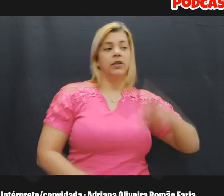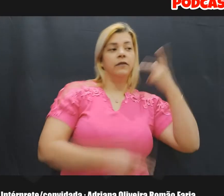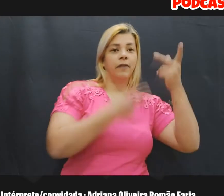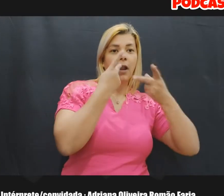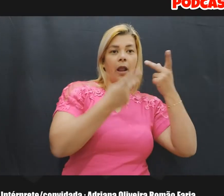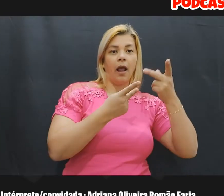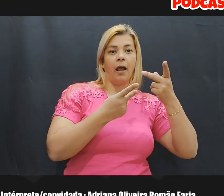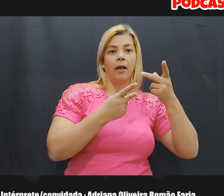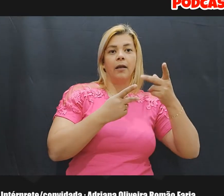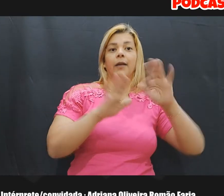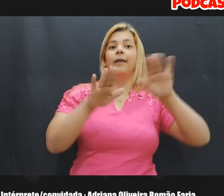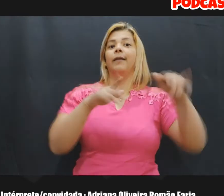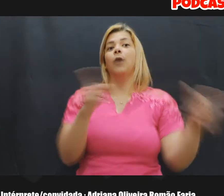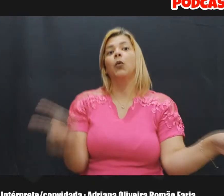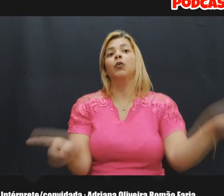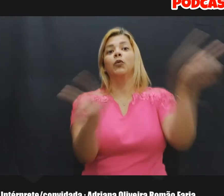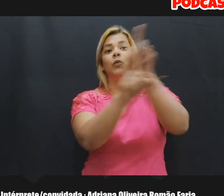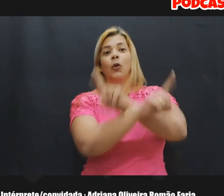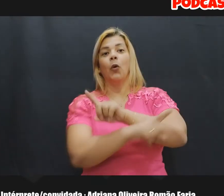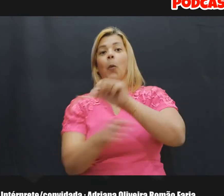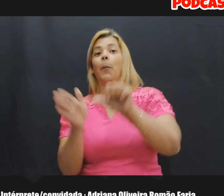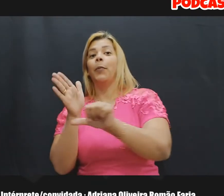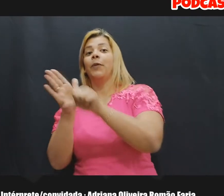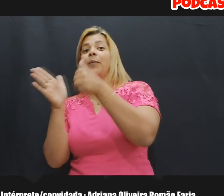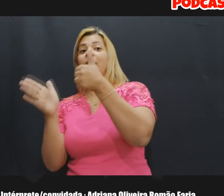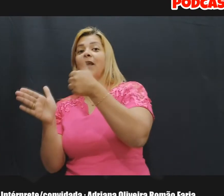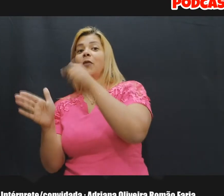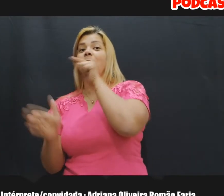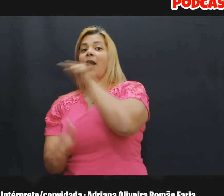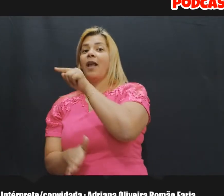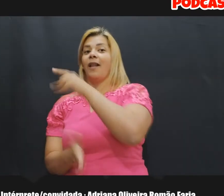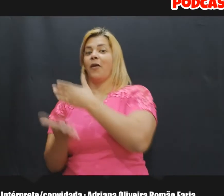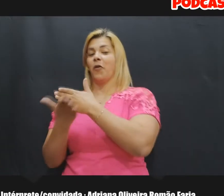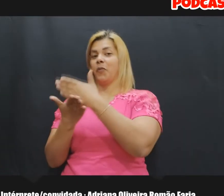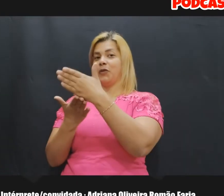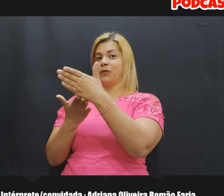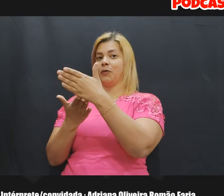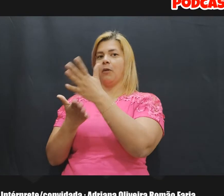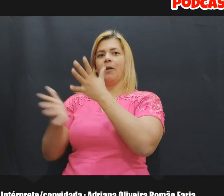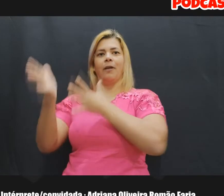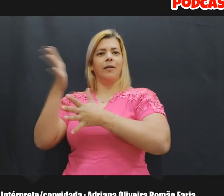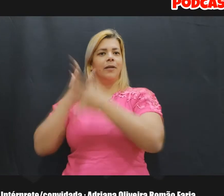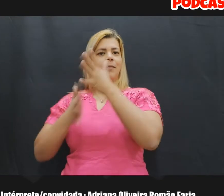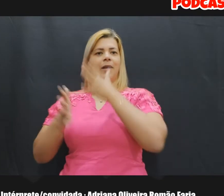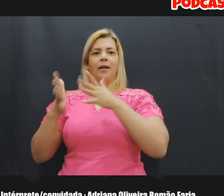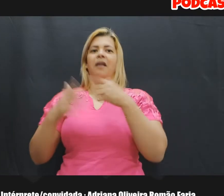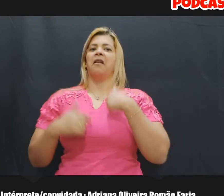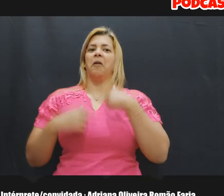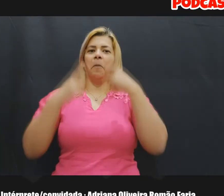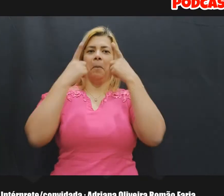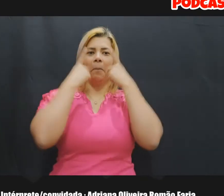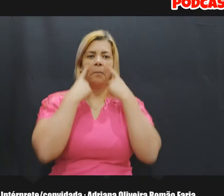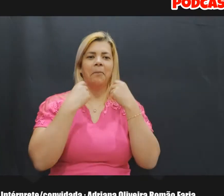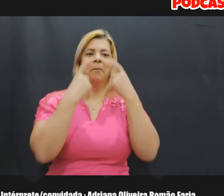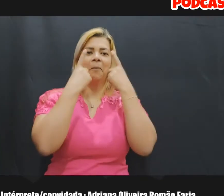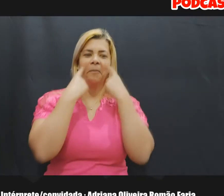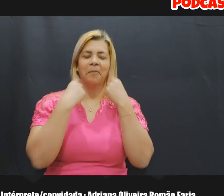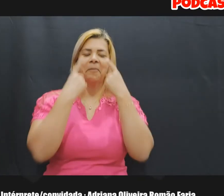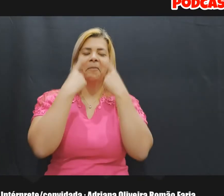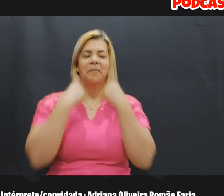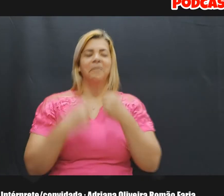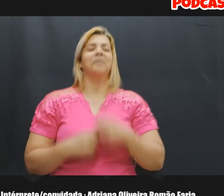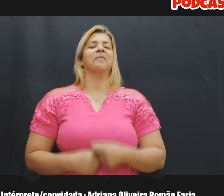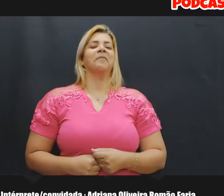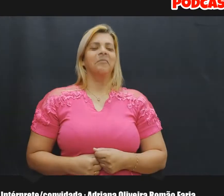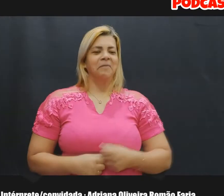que começou primeiro, né? E falando em Libras, nossa, aquilo para nós, eu chorei.